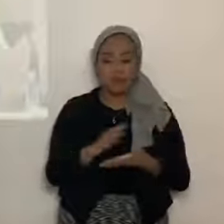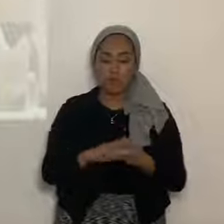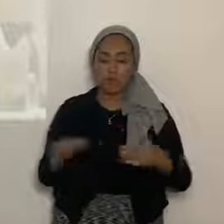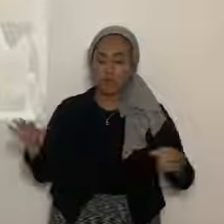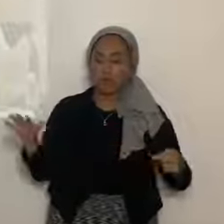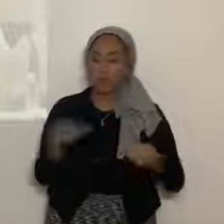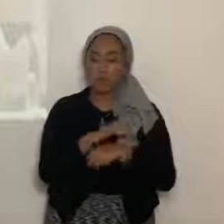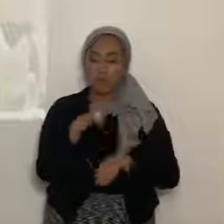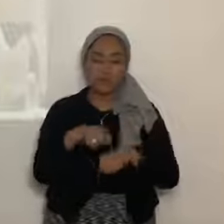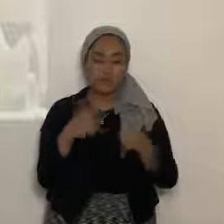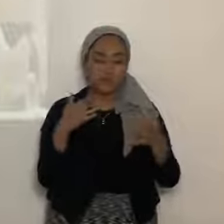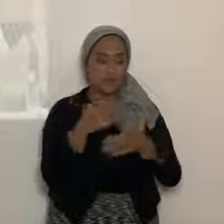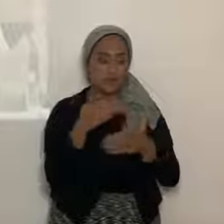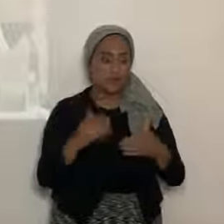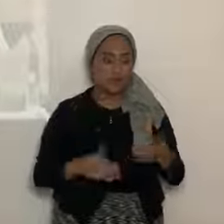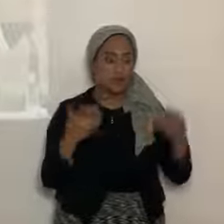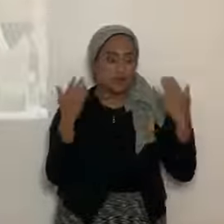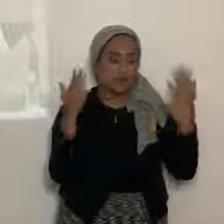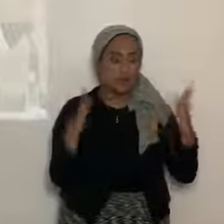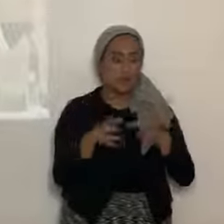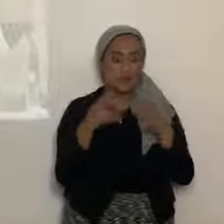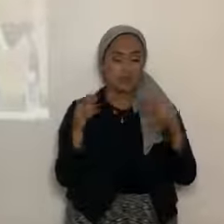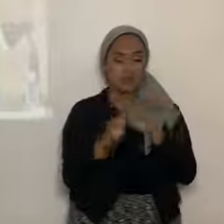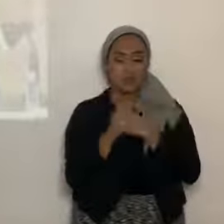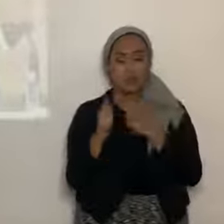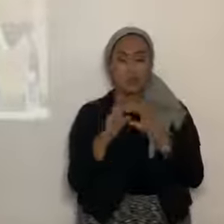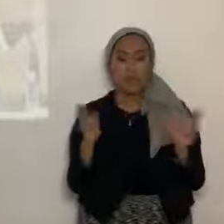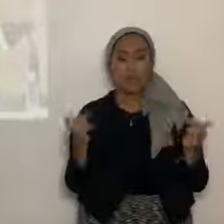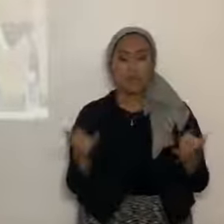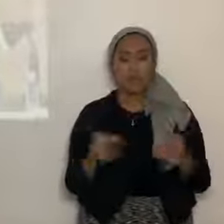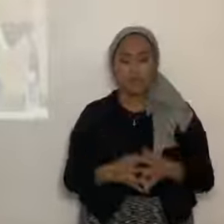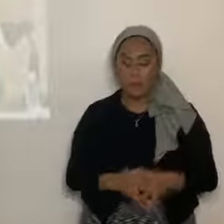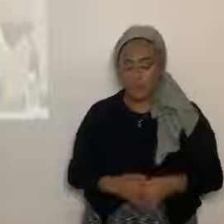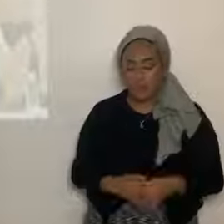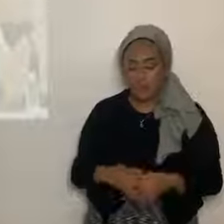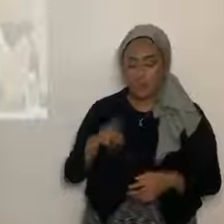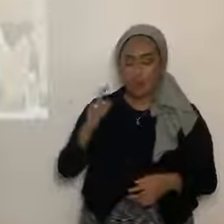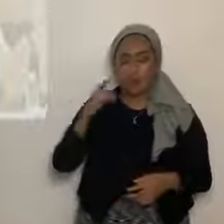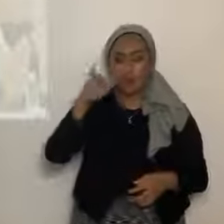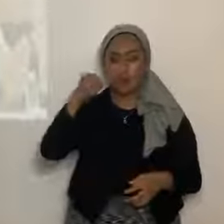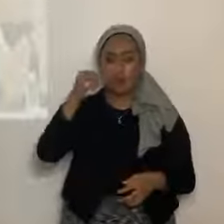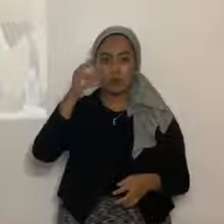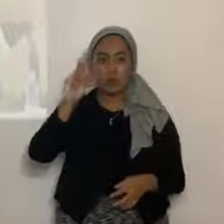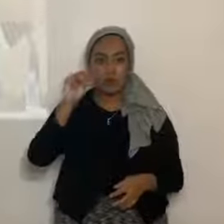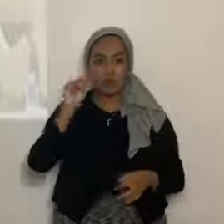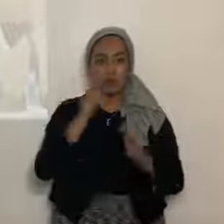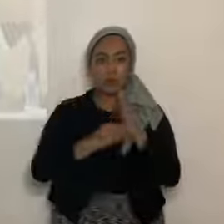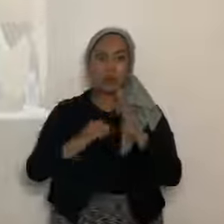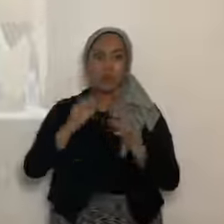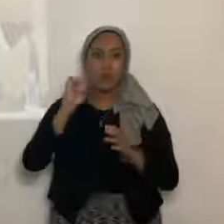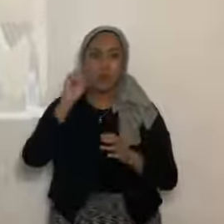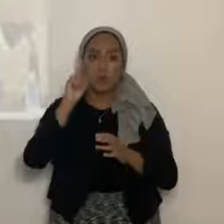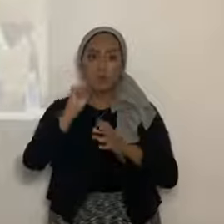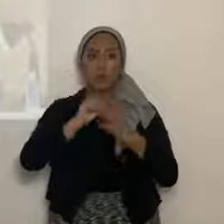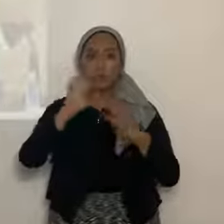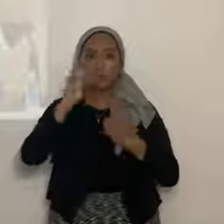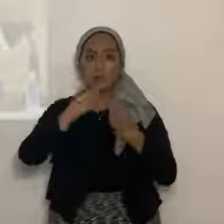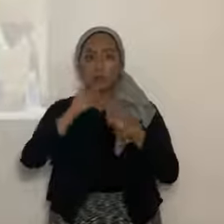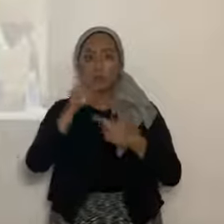no es nada ya, hermanos, está muy peligroso ya. 1 de Juan 1, verso 7 al 10. Pero si andamos en